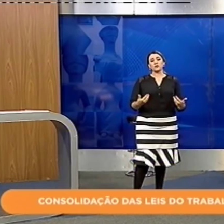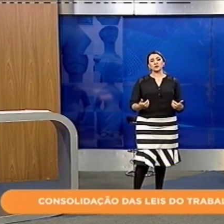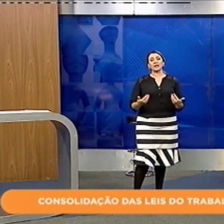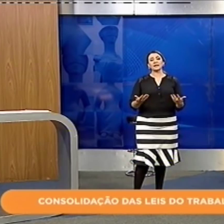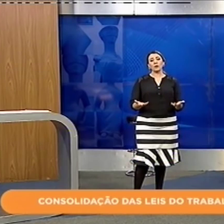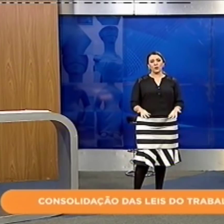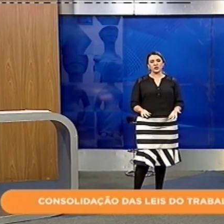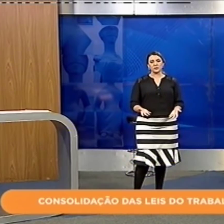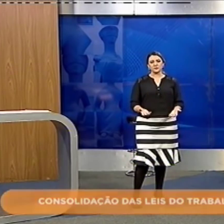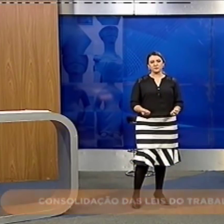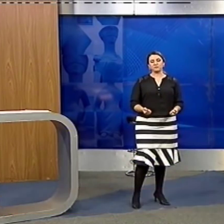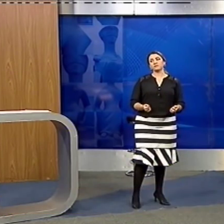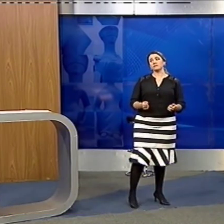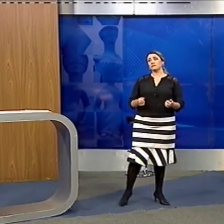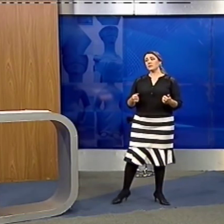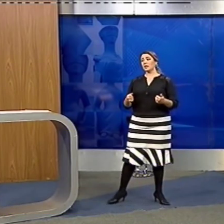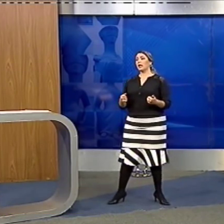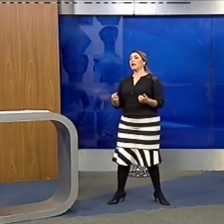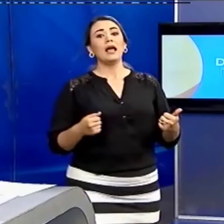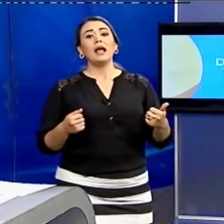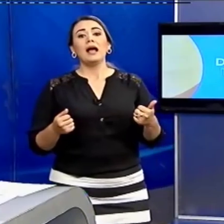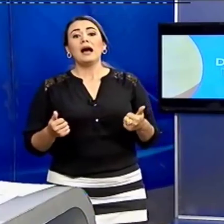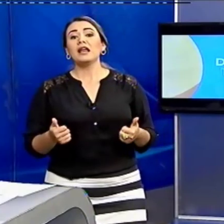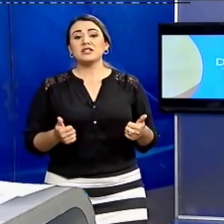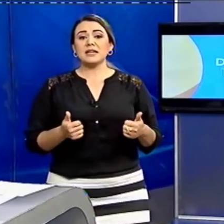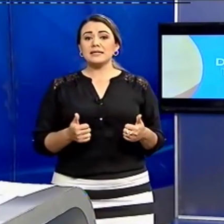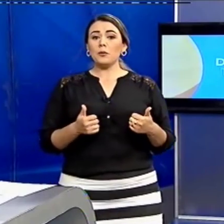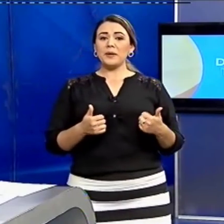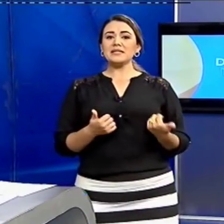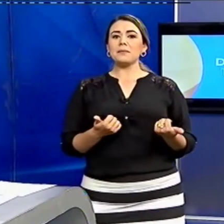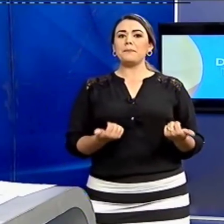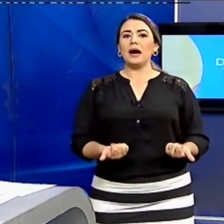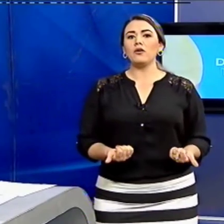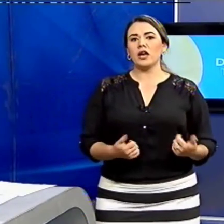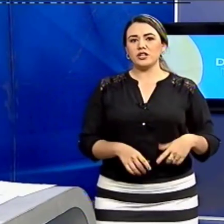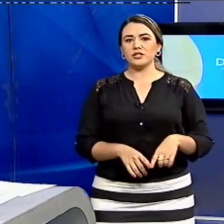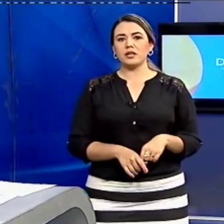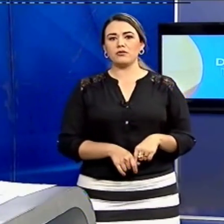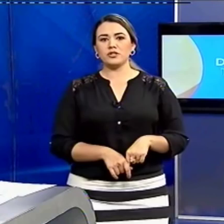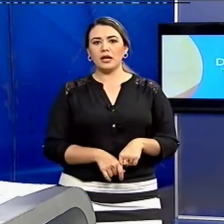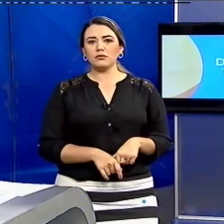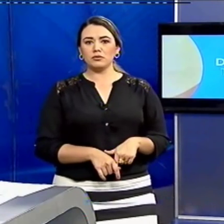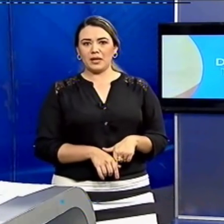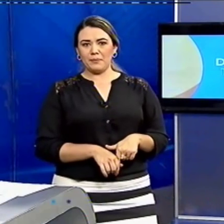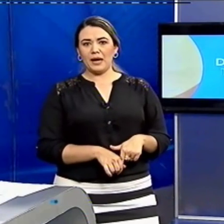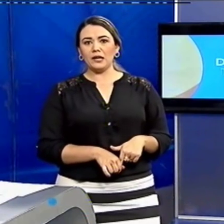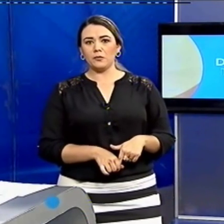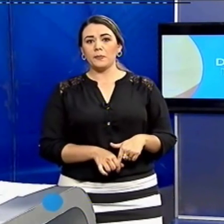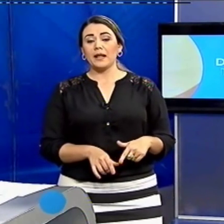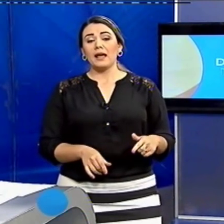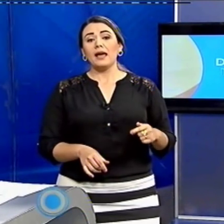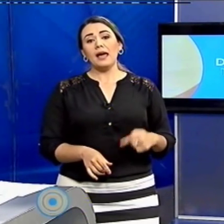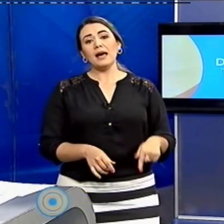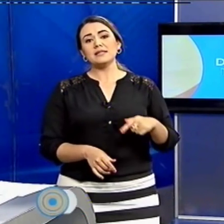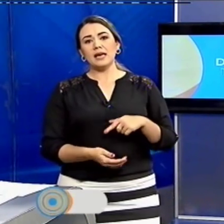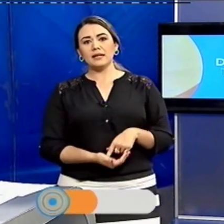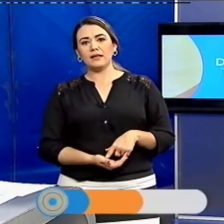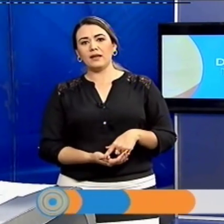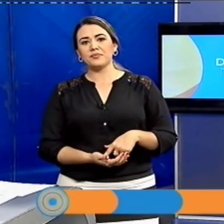possui até hoje. A legislação principal que a gente tem no direito do trabalho é a CLT,